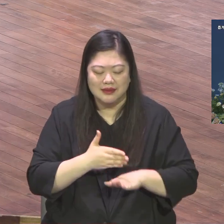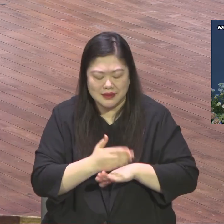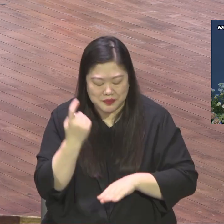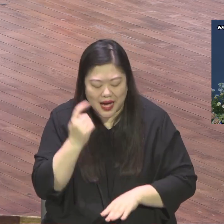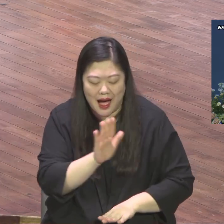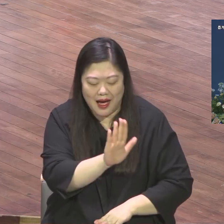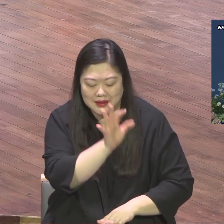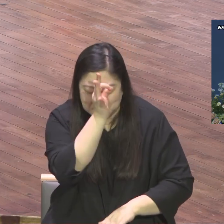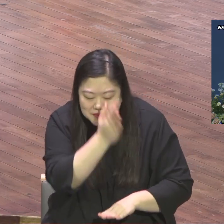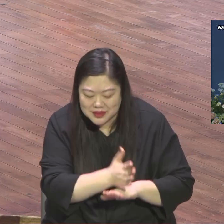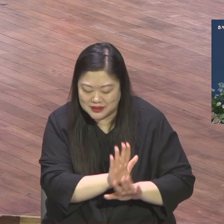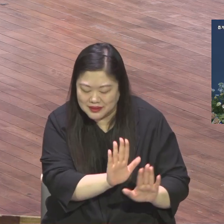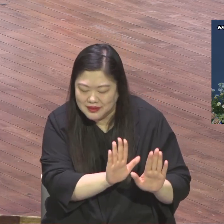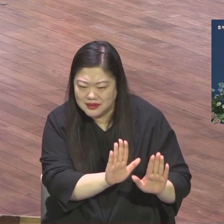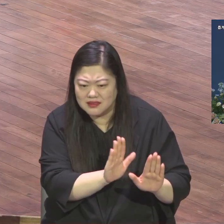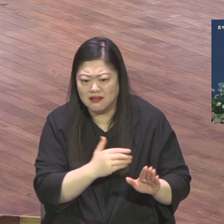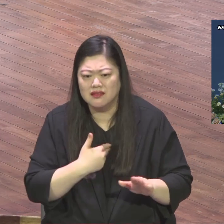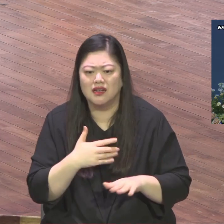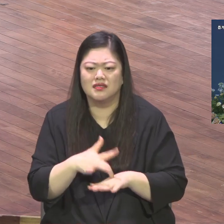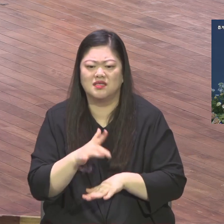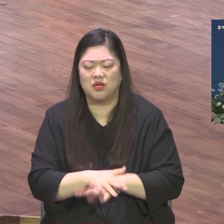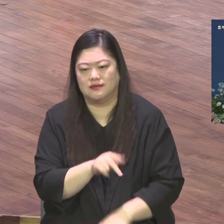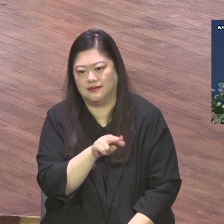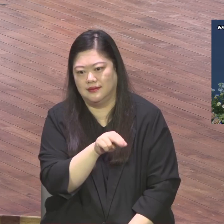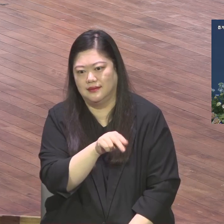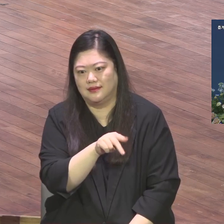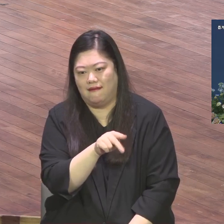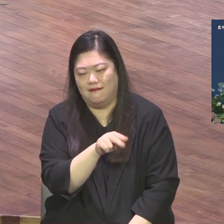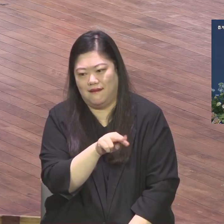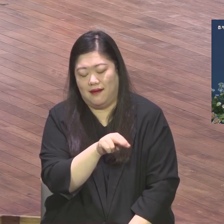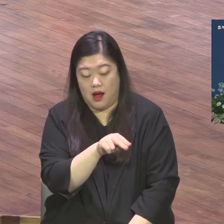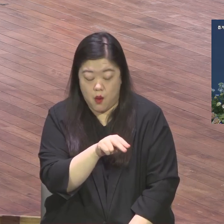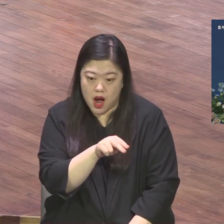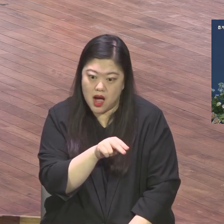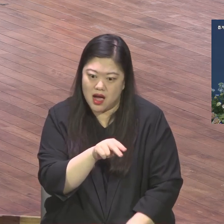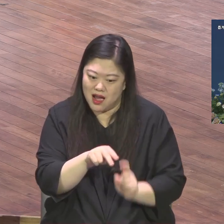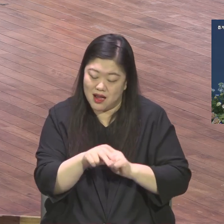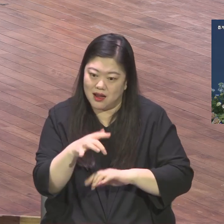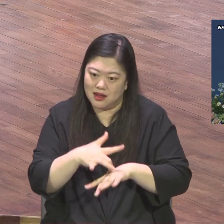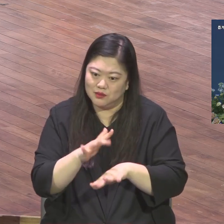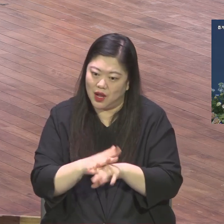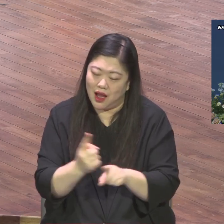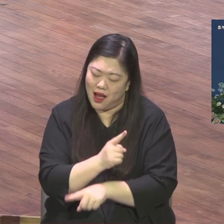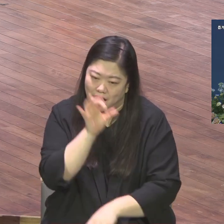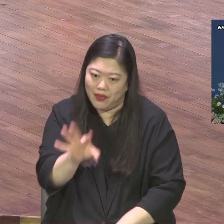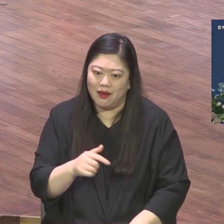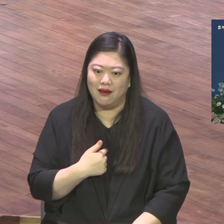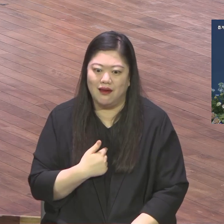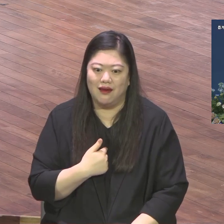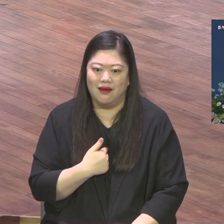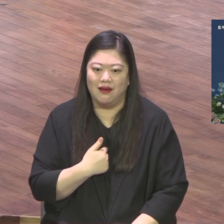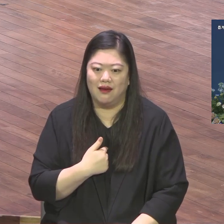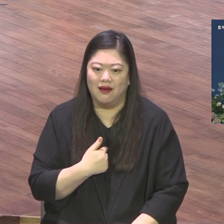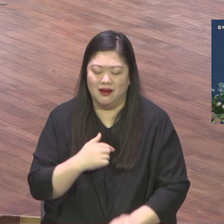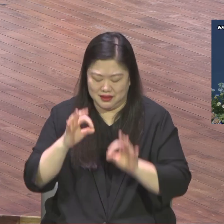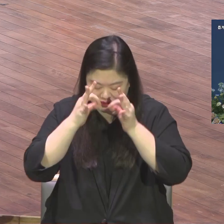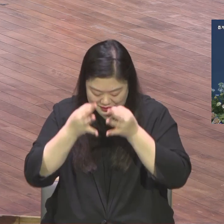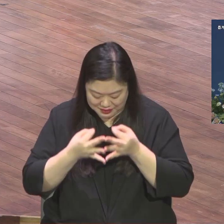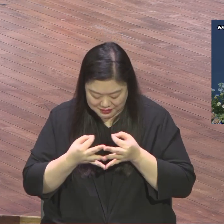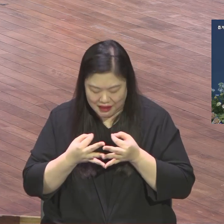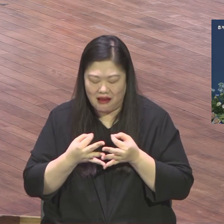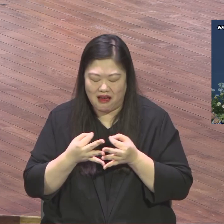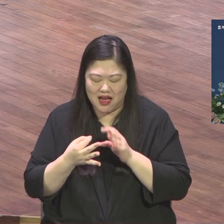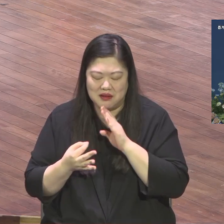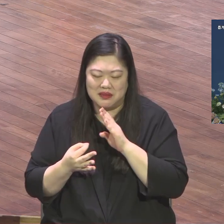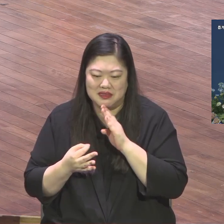말고 영적으로 늘 복음적 대처를 해야 됩니다. 이 복음적 대처가 무슨 말이냐?